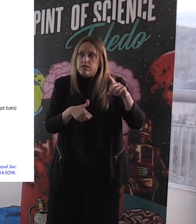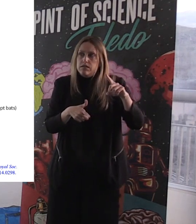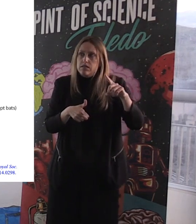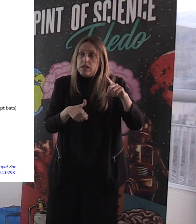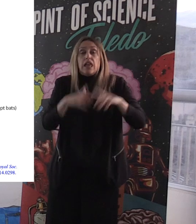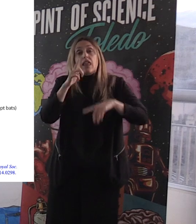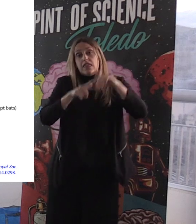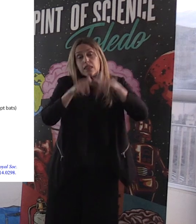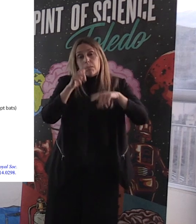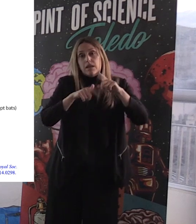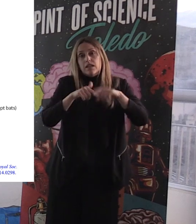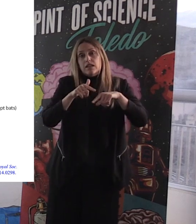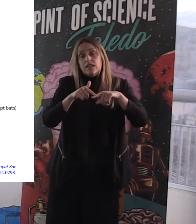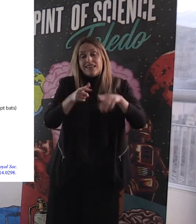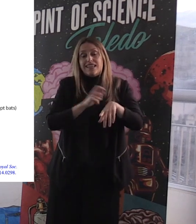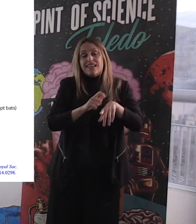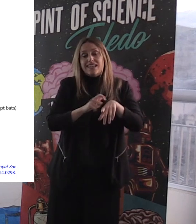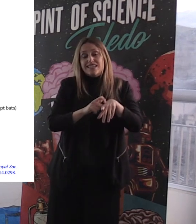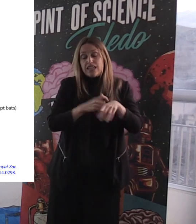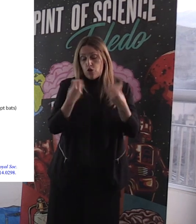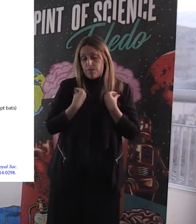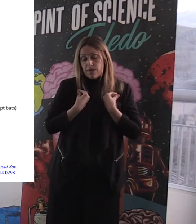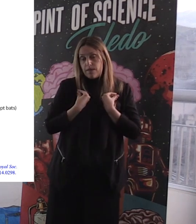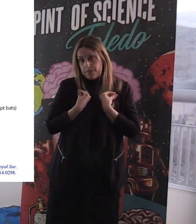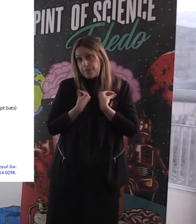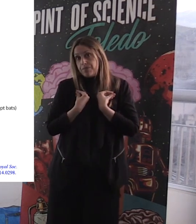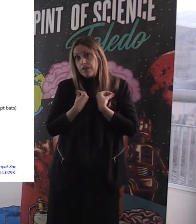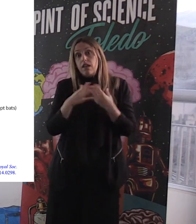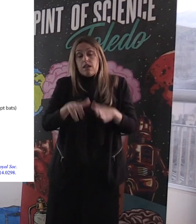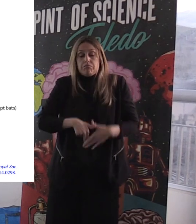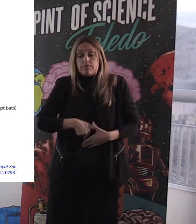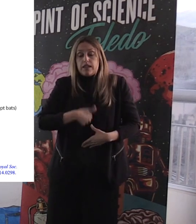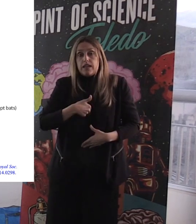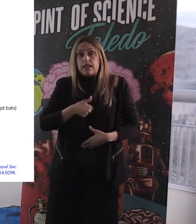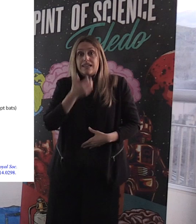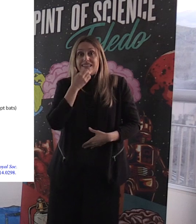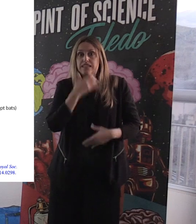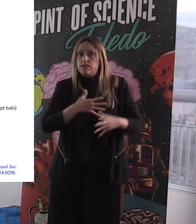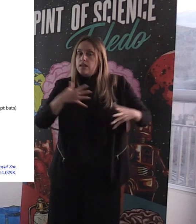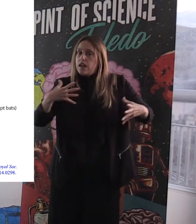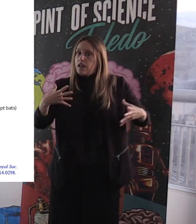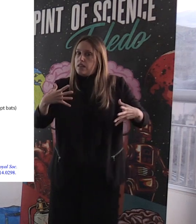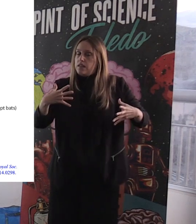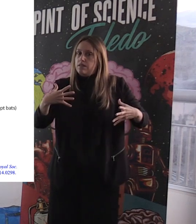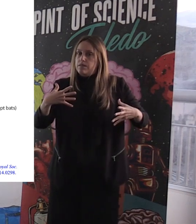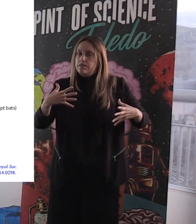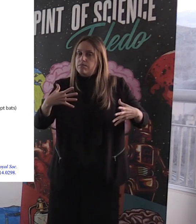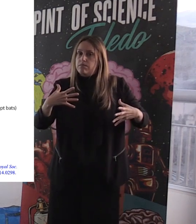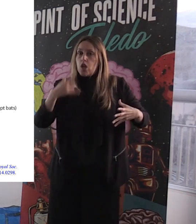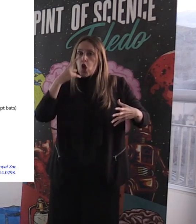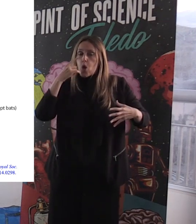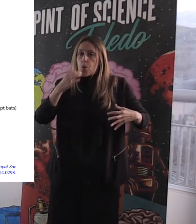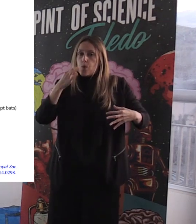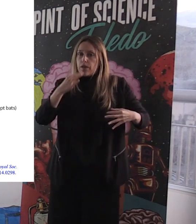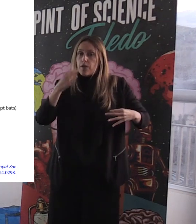que depende un poco de su estilo de vida. En general, si eres más grande, tienes menos riesgo y